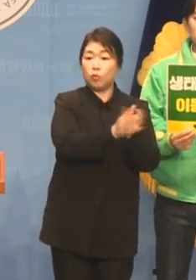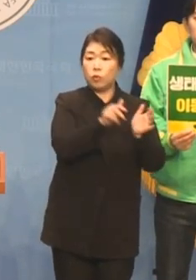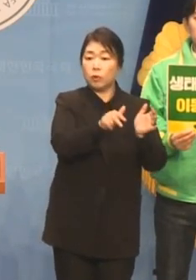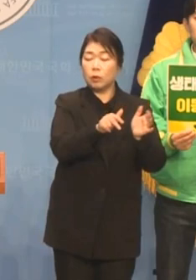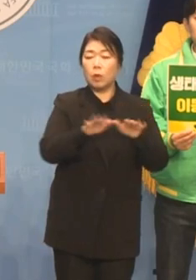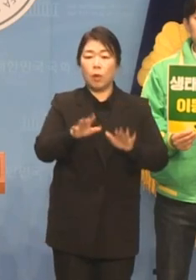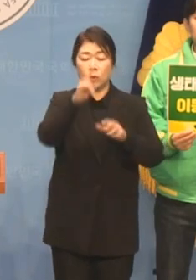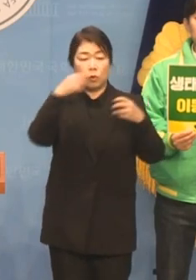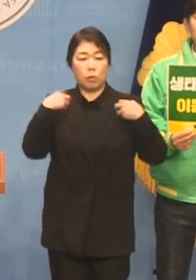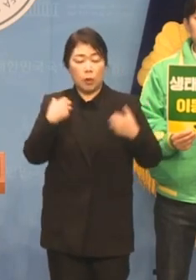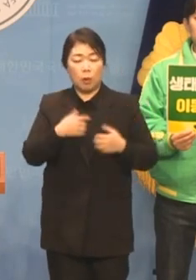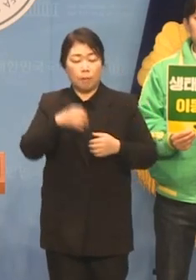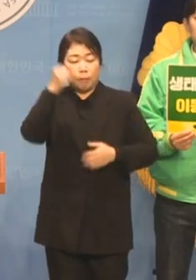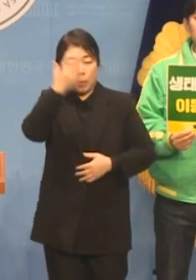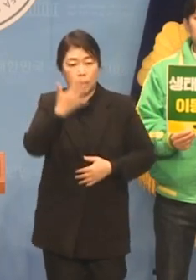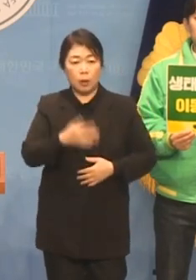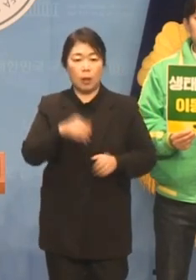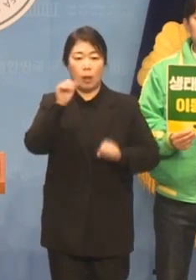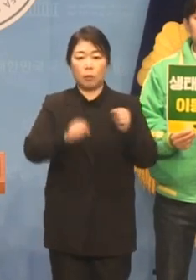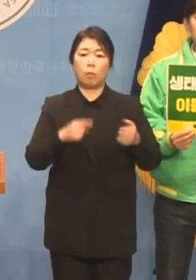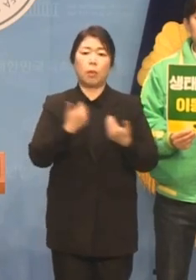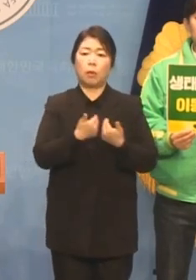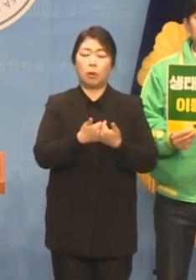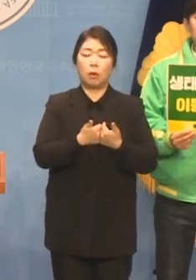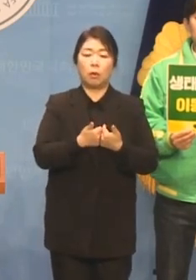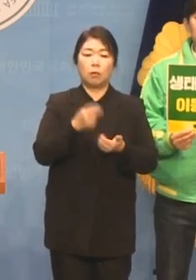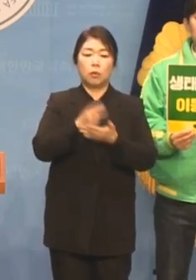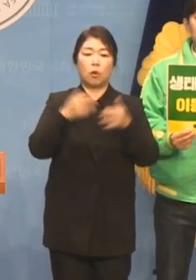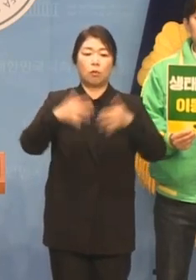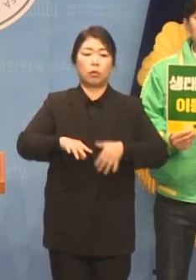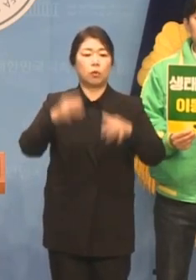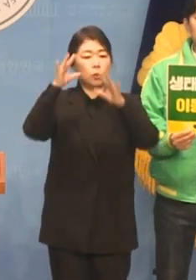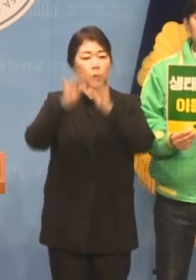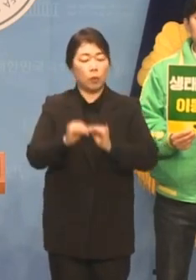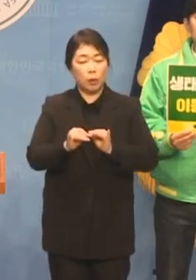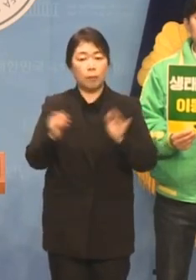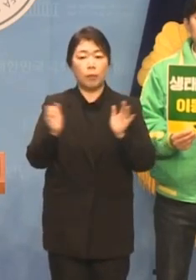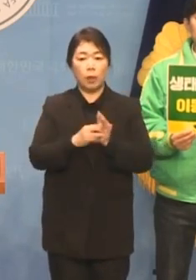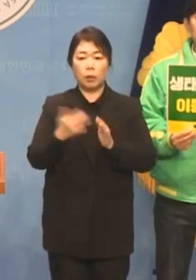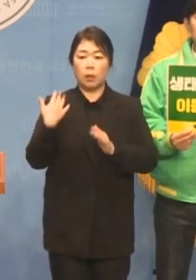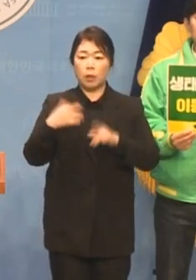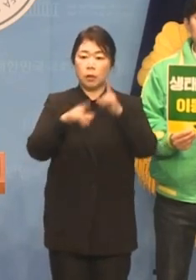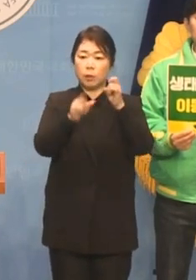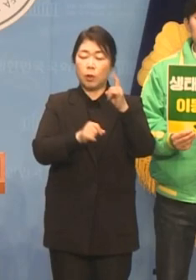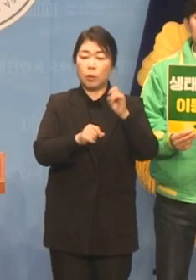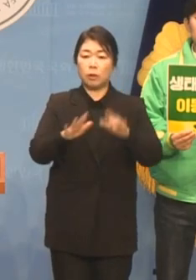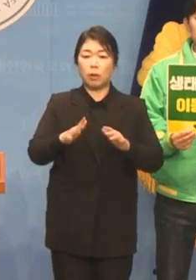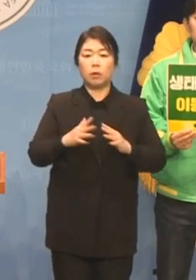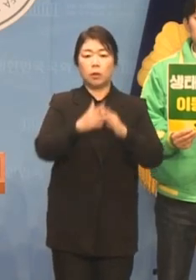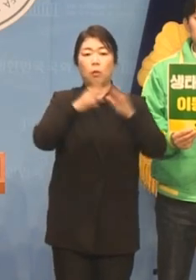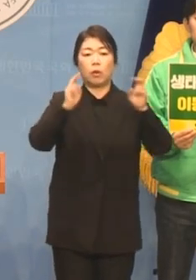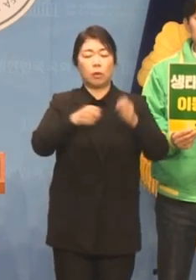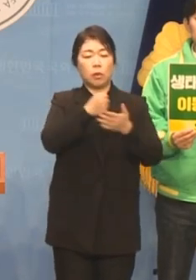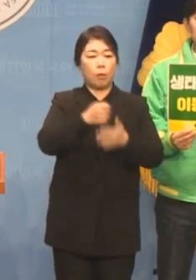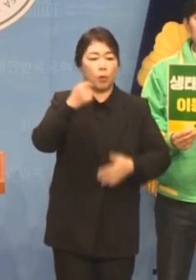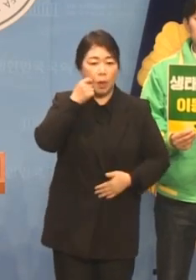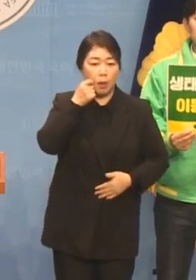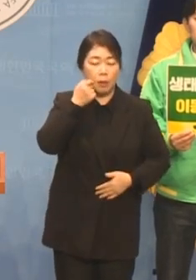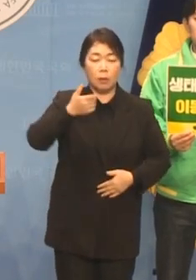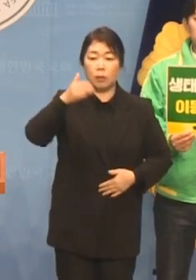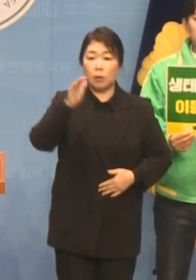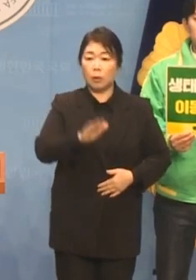이번 정부들어 알 수 없는 이유로 조건부 동의로 입장을 바꾸더니 지난 11월에는 시공사도 못정한